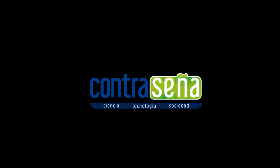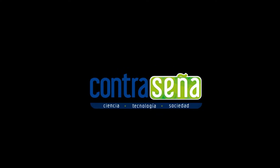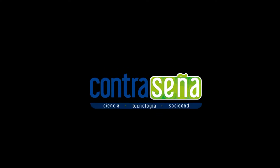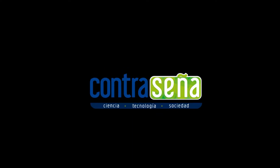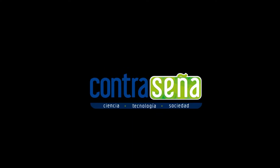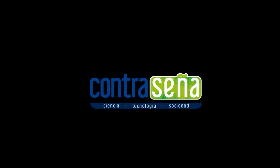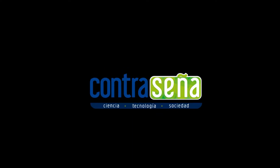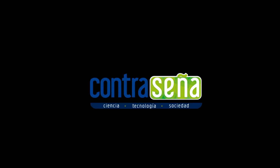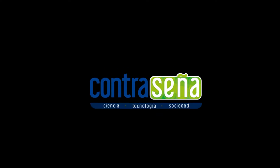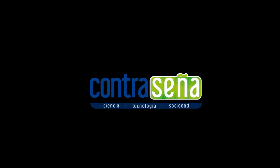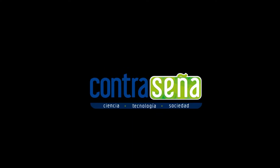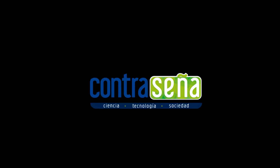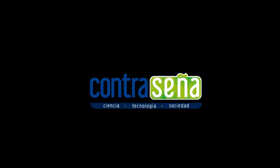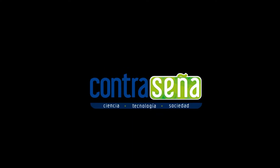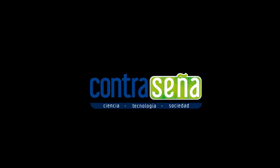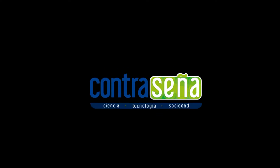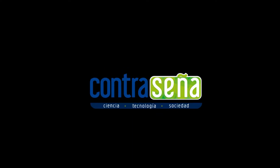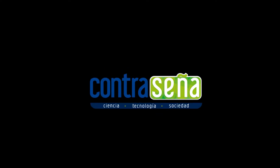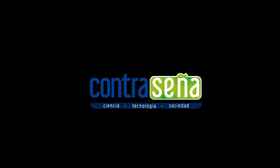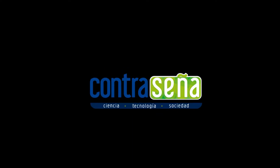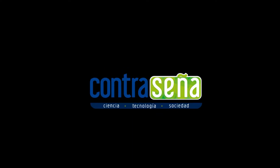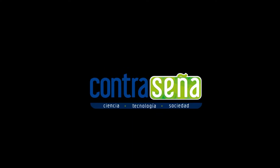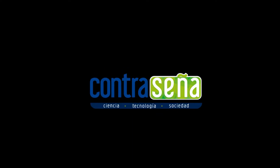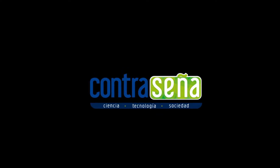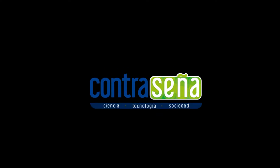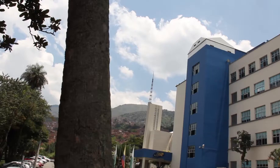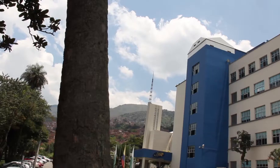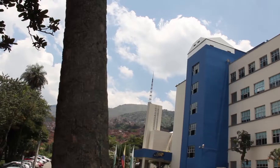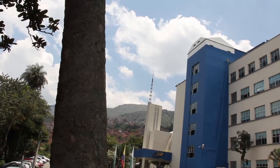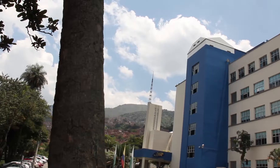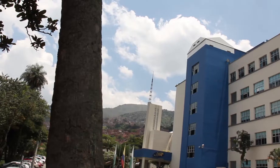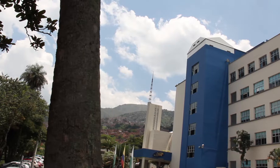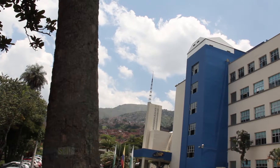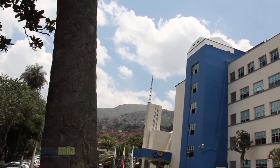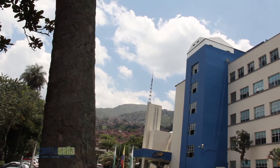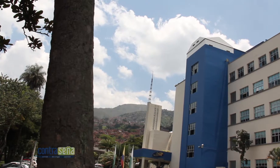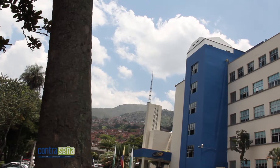Contraseña, ciencia, tecnología, sociedad.